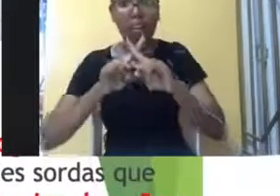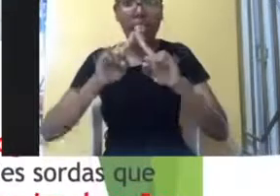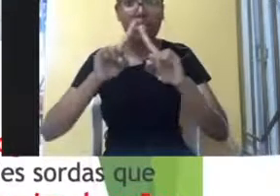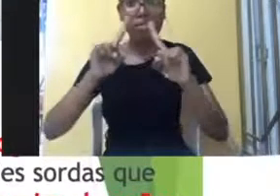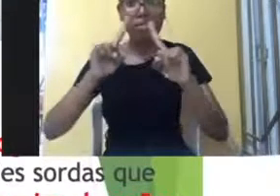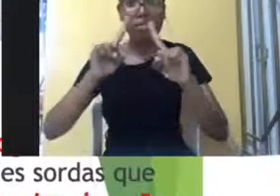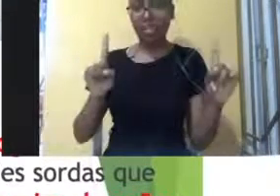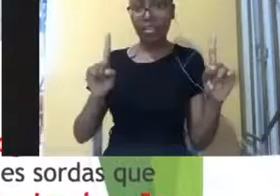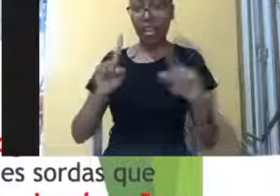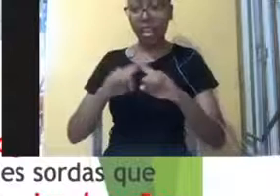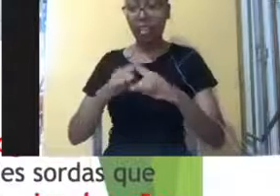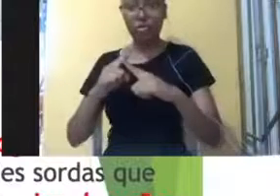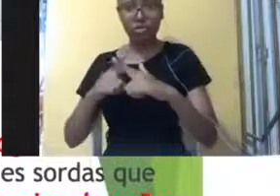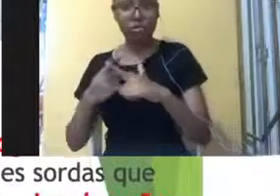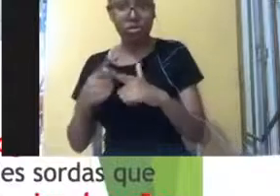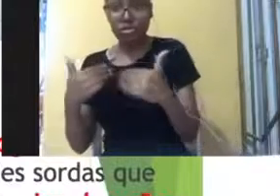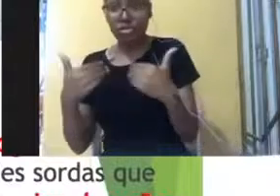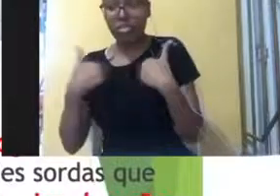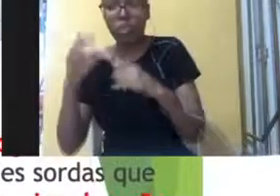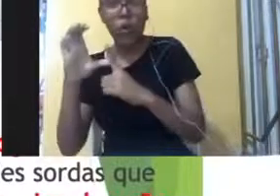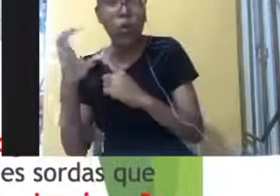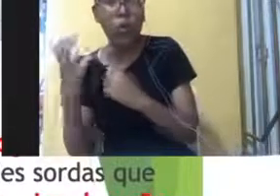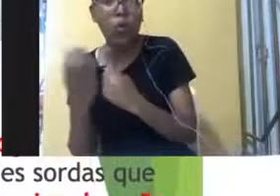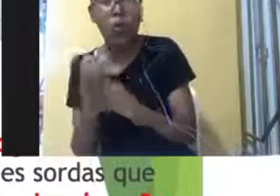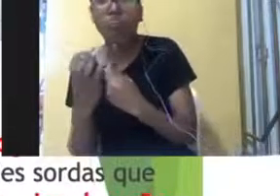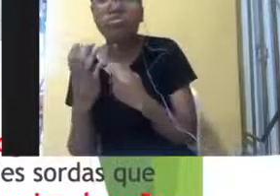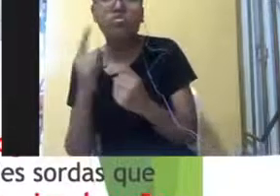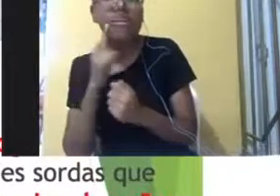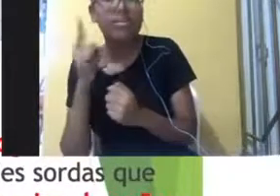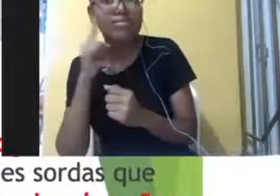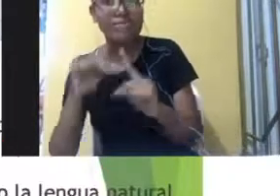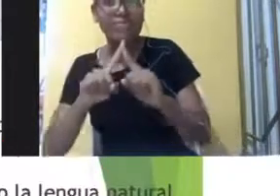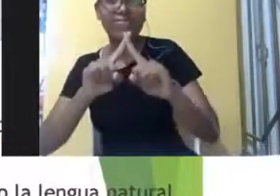propia cultura ya como persona sorda.